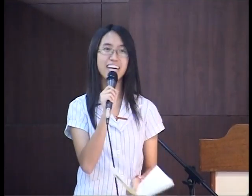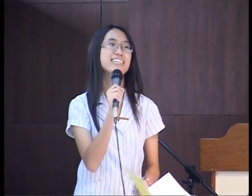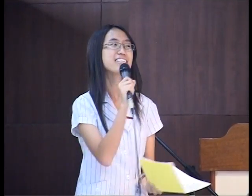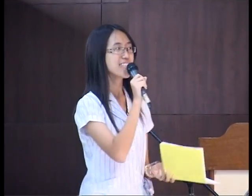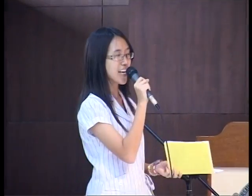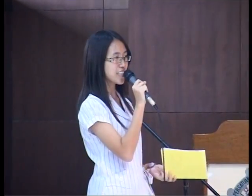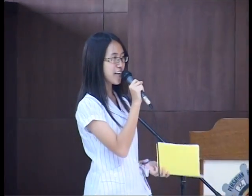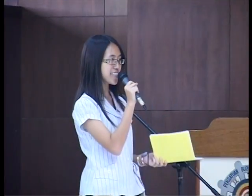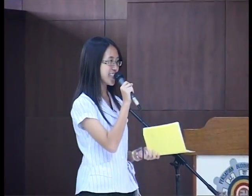样，掌声有请。